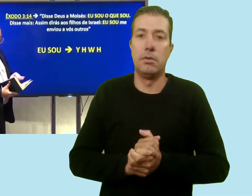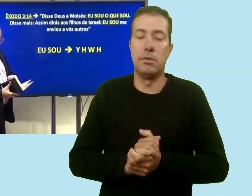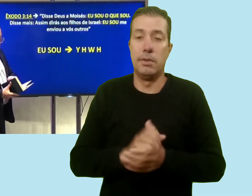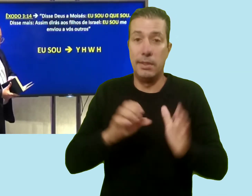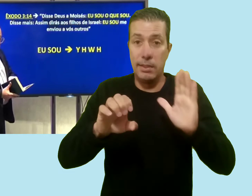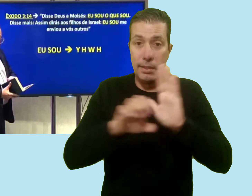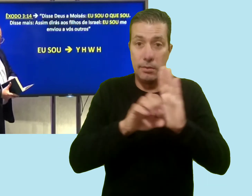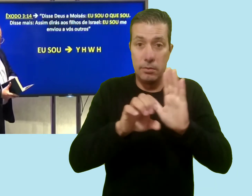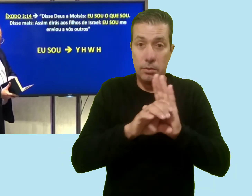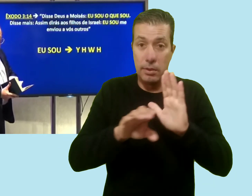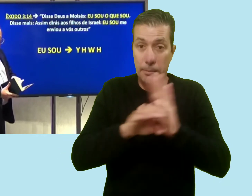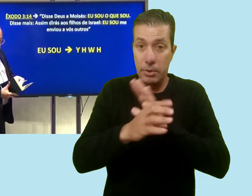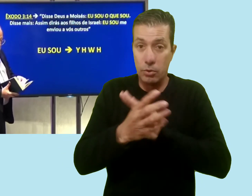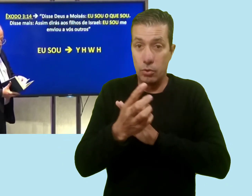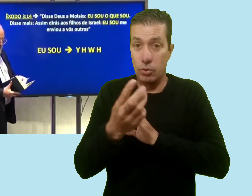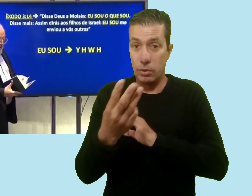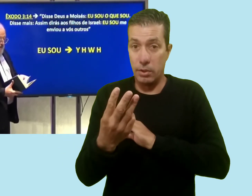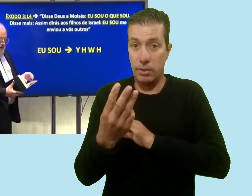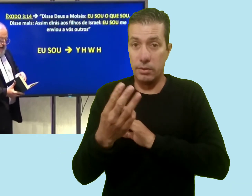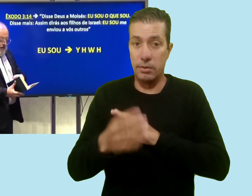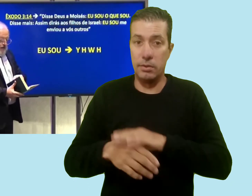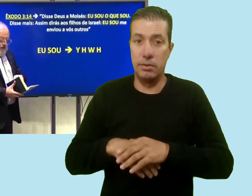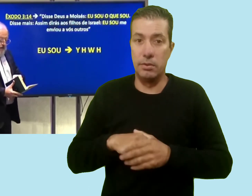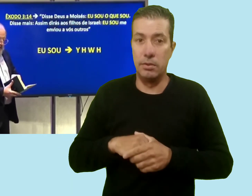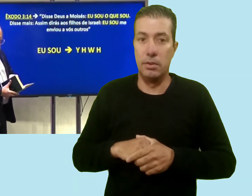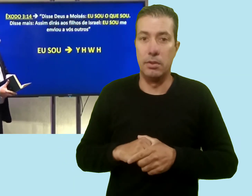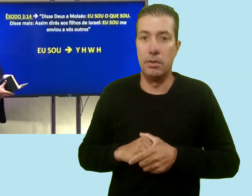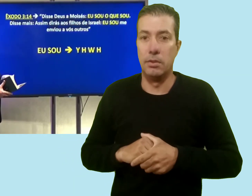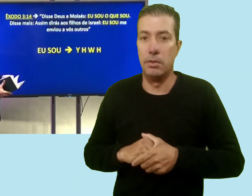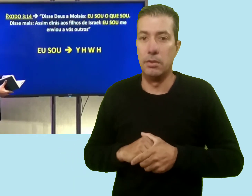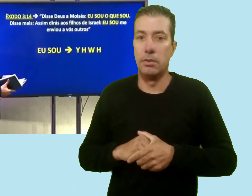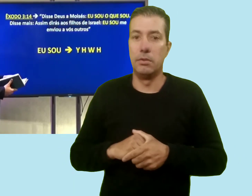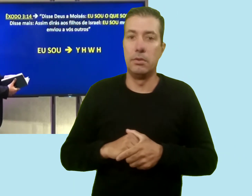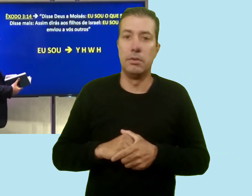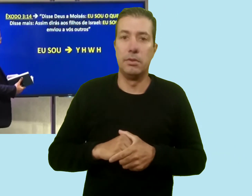acreditam. Êxodo 3 está escrito assim: